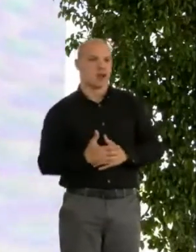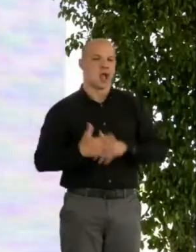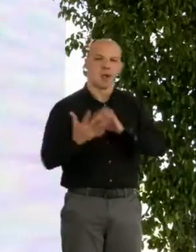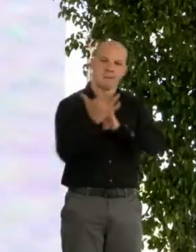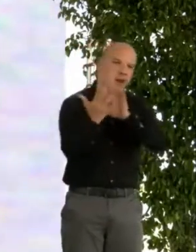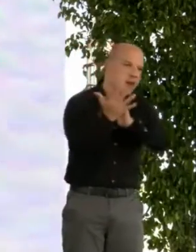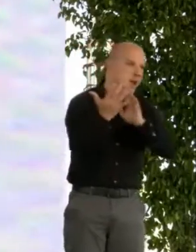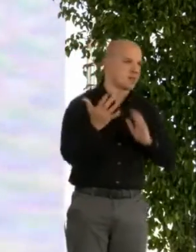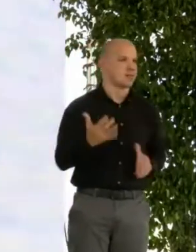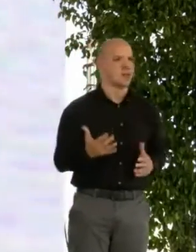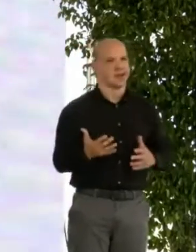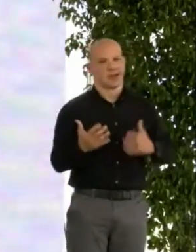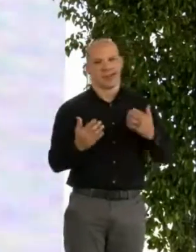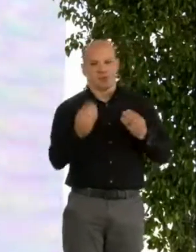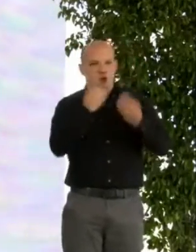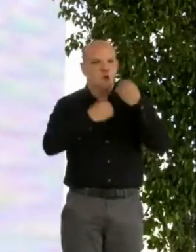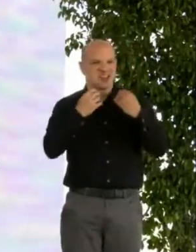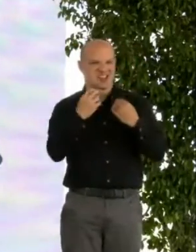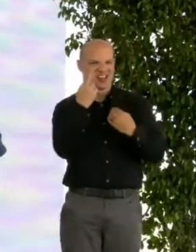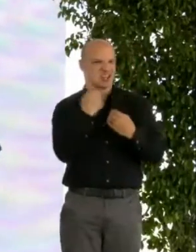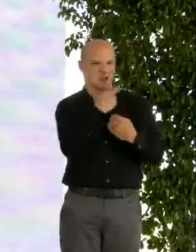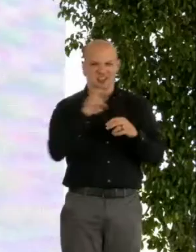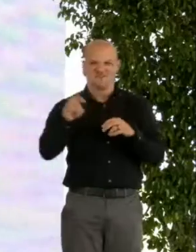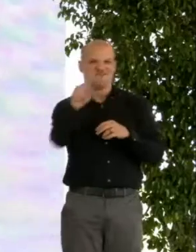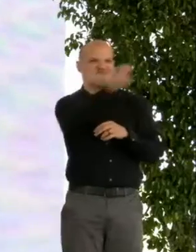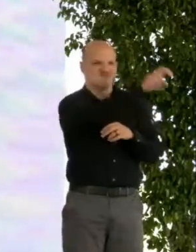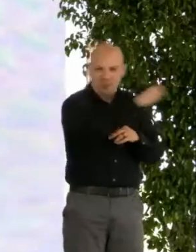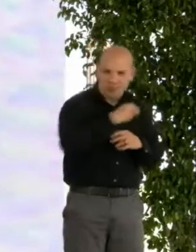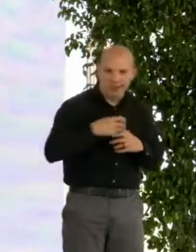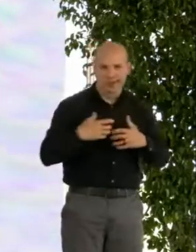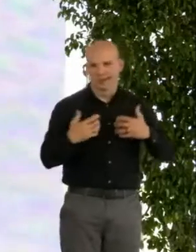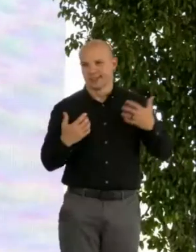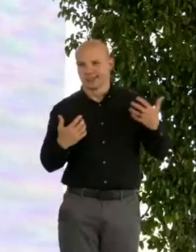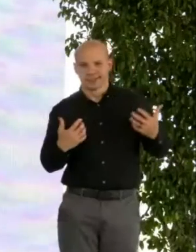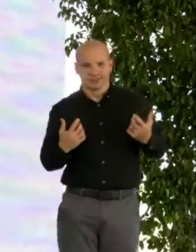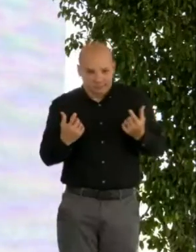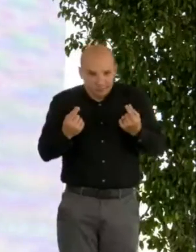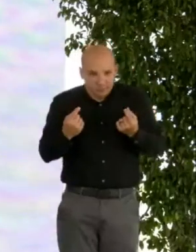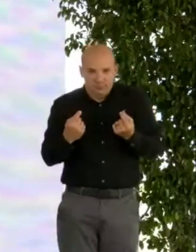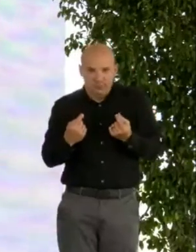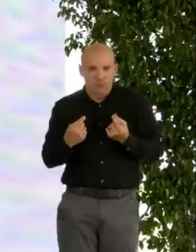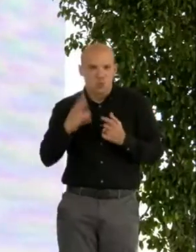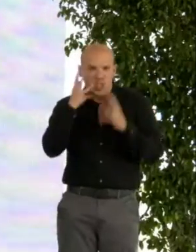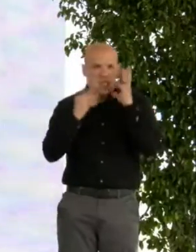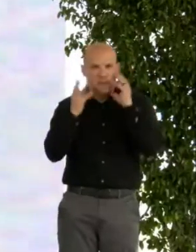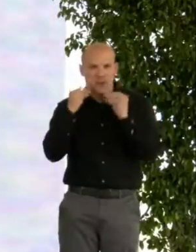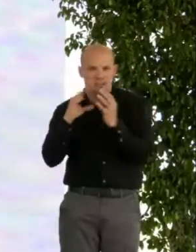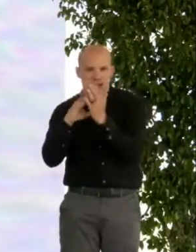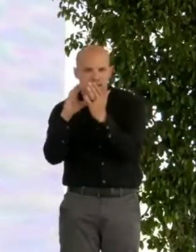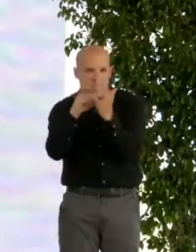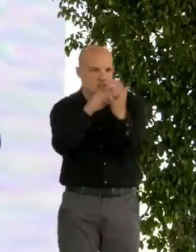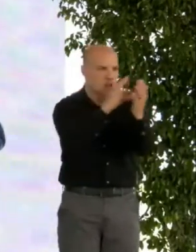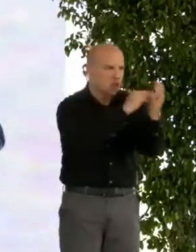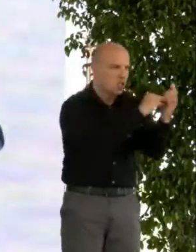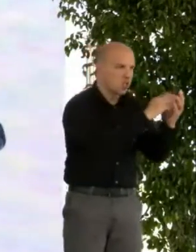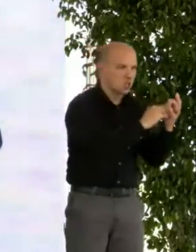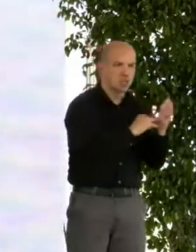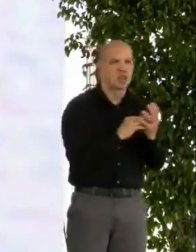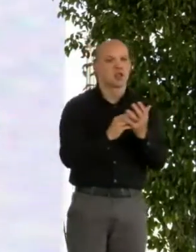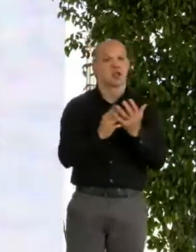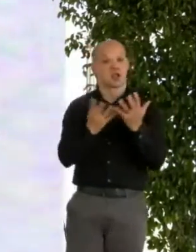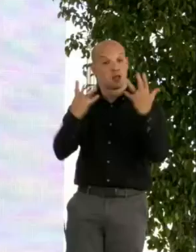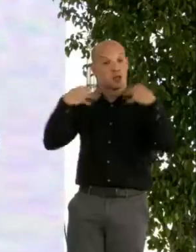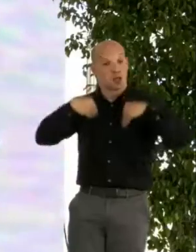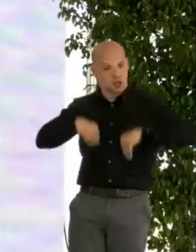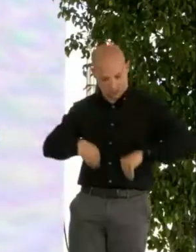chinchorreo. Literalmente estuvimos semanas haciendo esto, recogiendo todas estas experiencias. Y a la pregunta de la periodista, se hizo